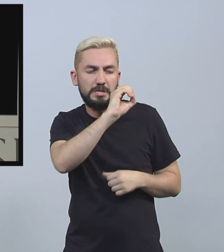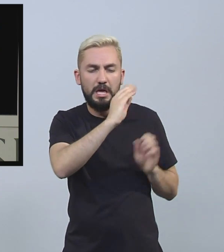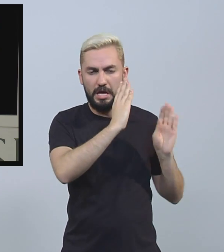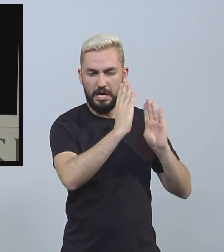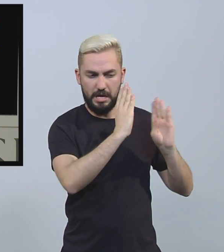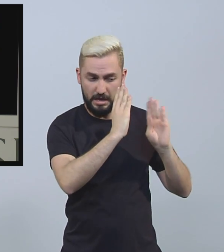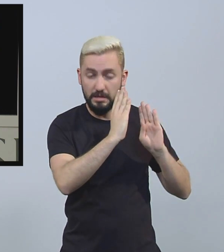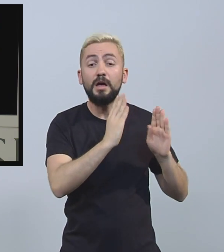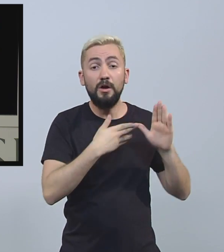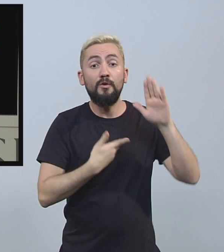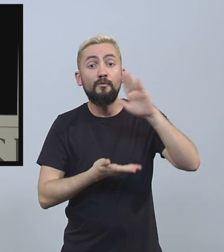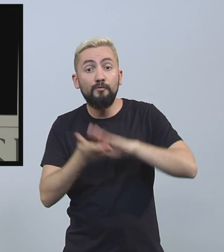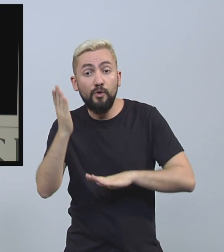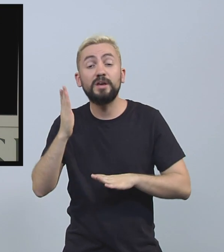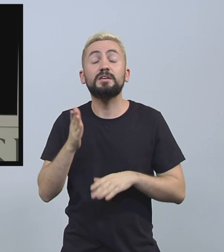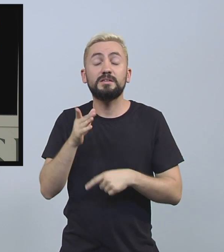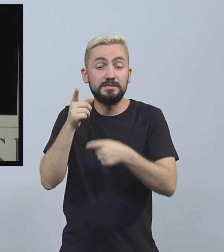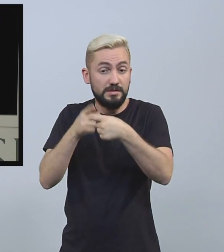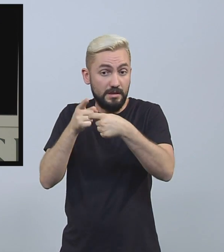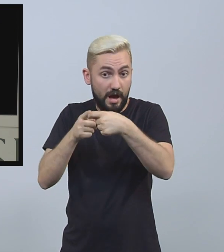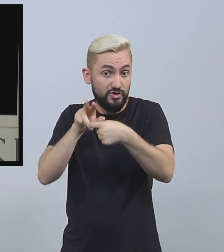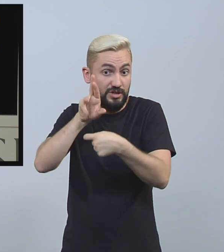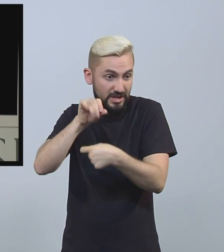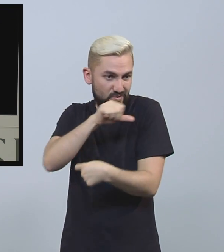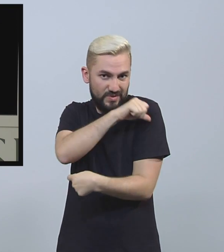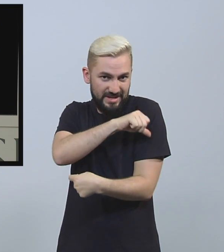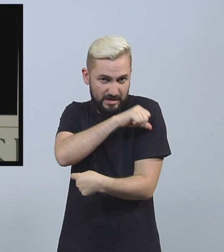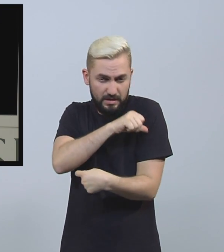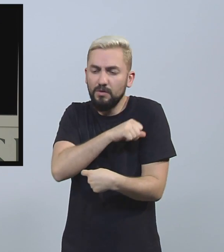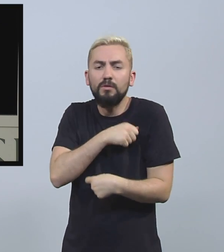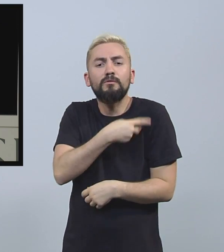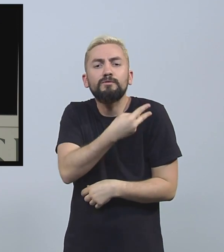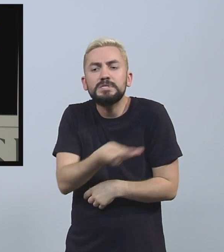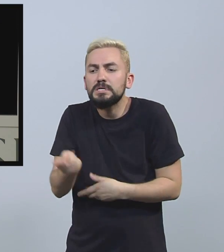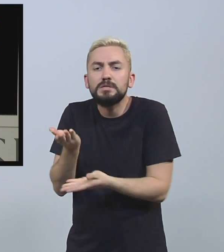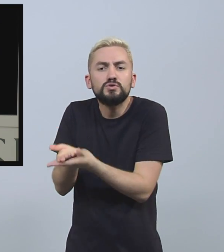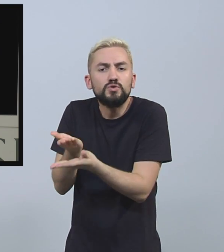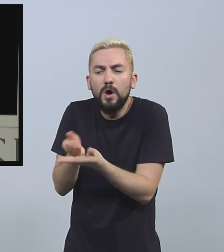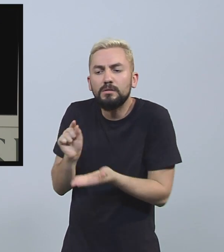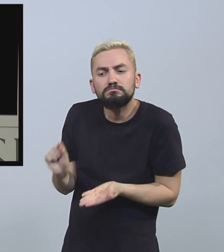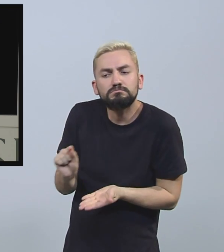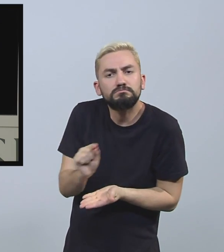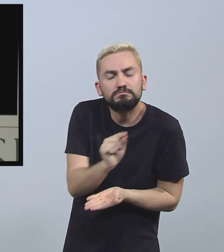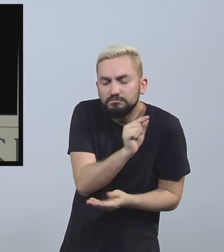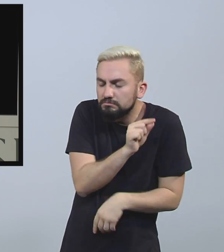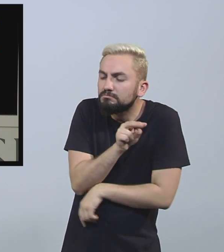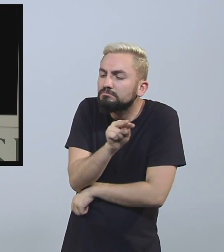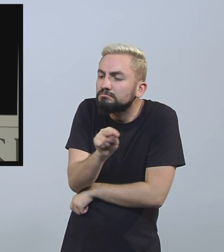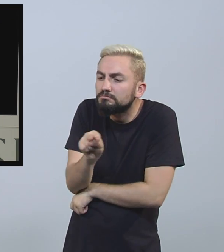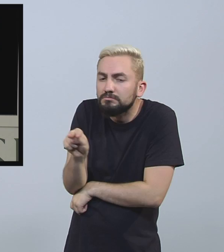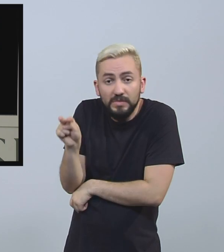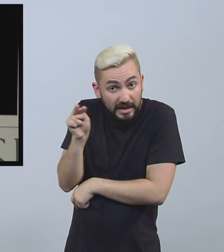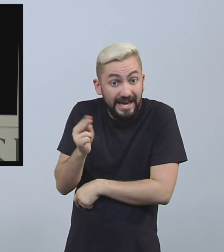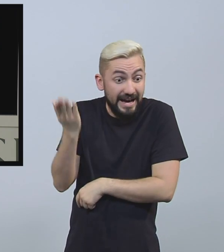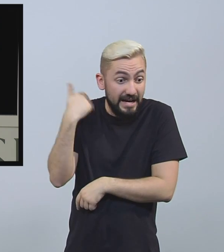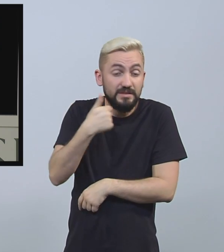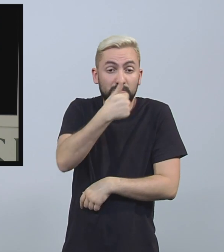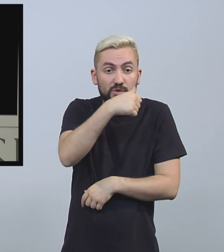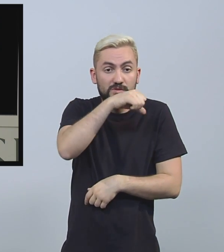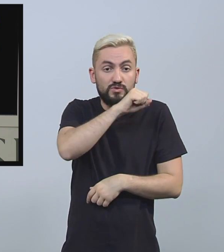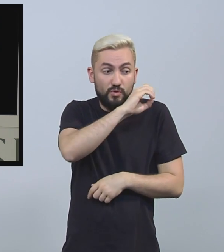surdos na cidade do Rio de Janeiro. E ela reporta que, nesse período, a educação de surdos